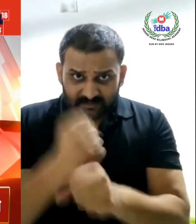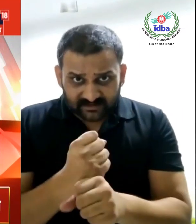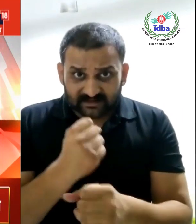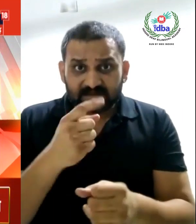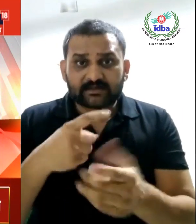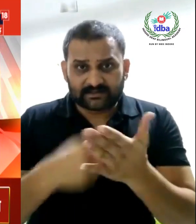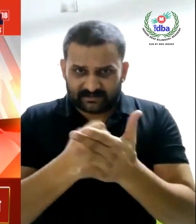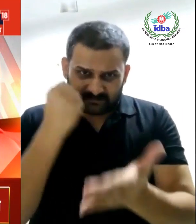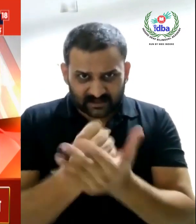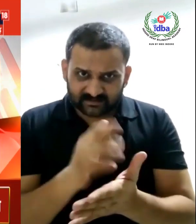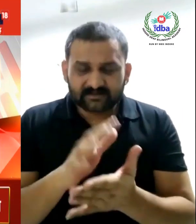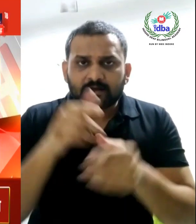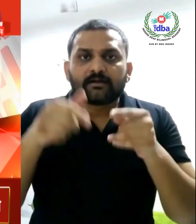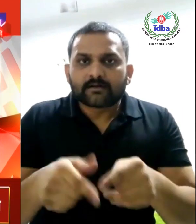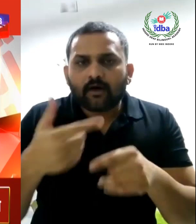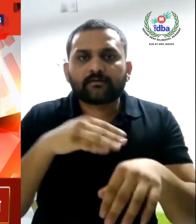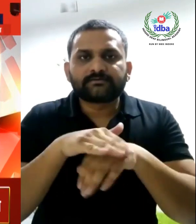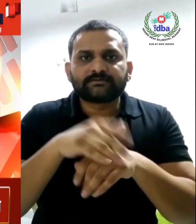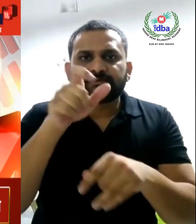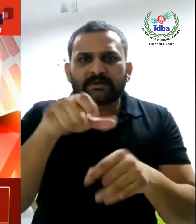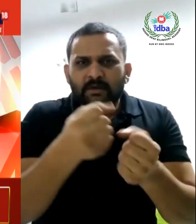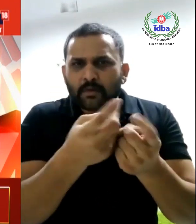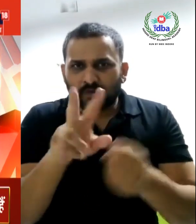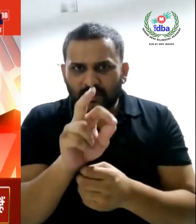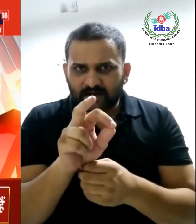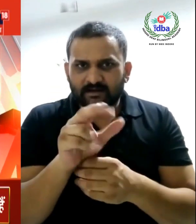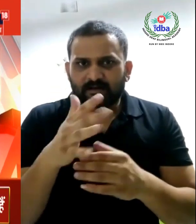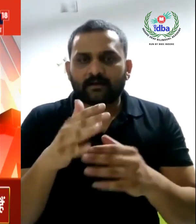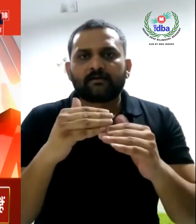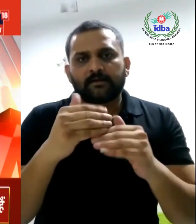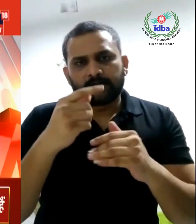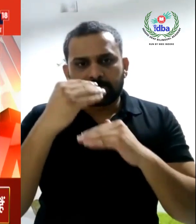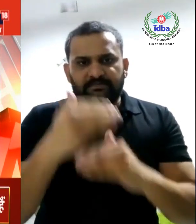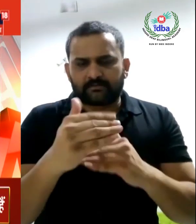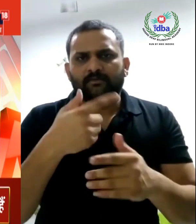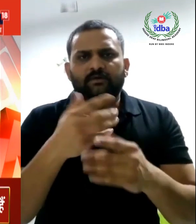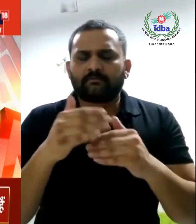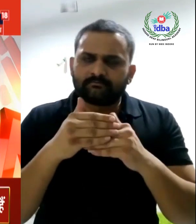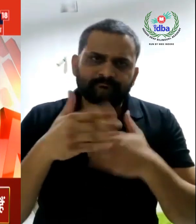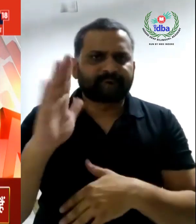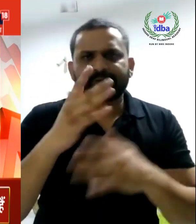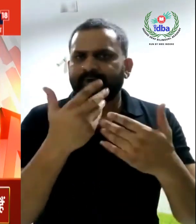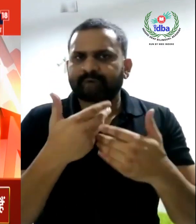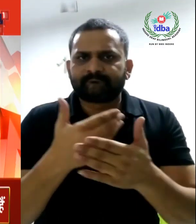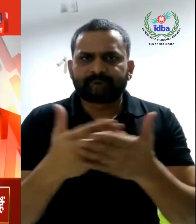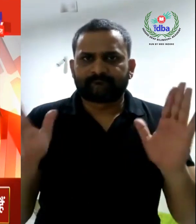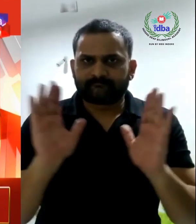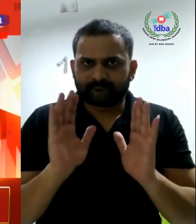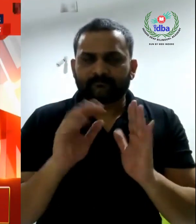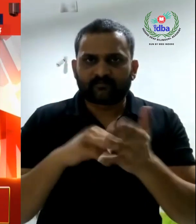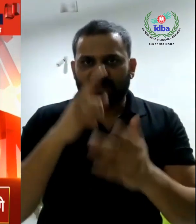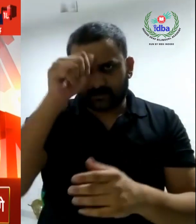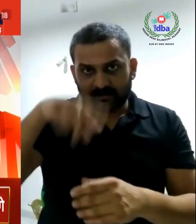था। अब हमने श्रमिकों की संख्या की सीमा हटाने का प्रस्ताव भारत सरकार